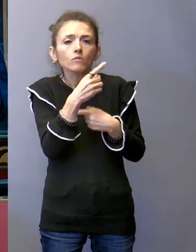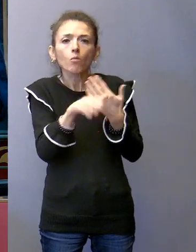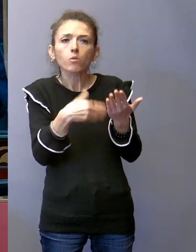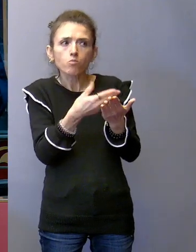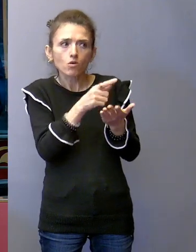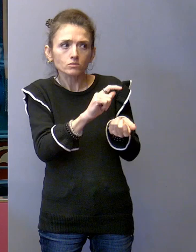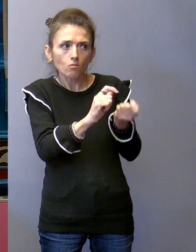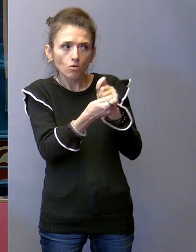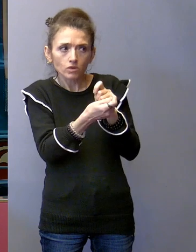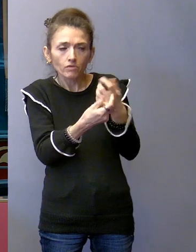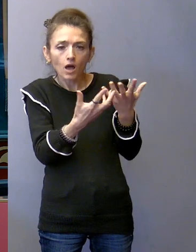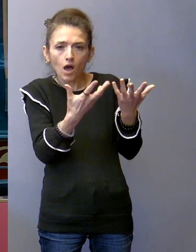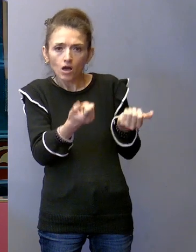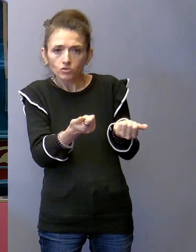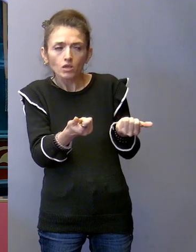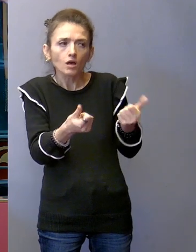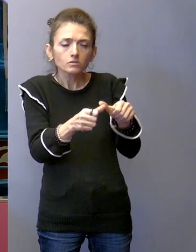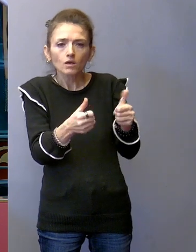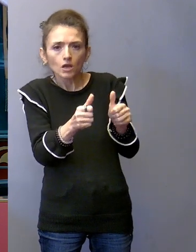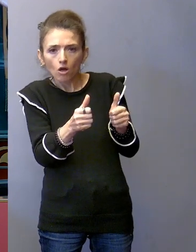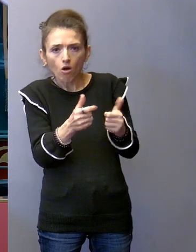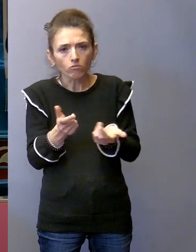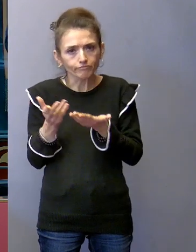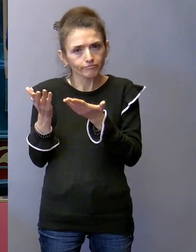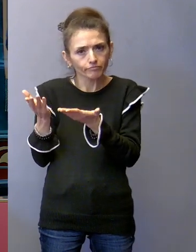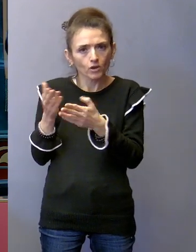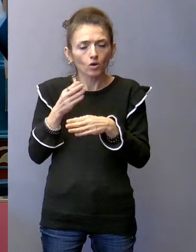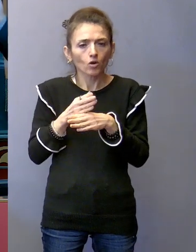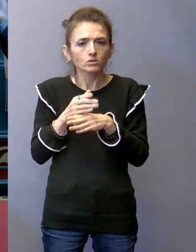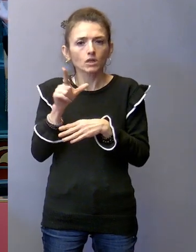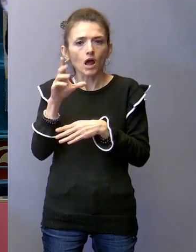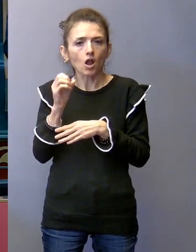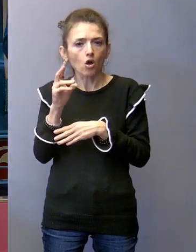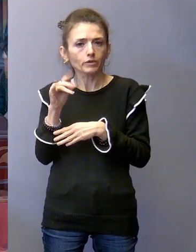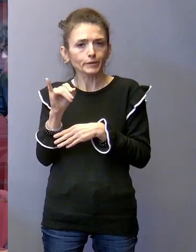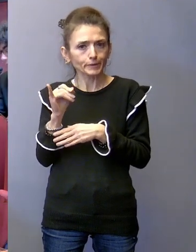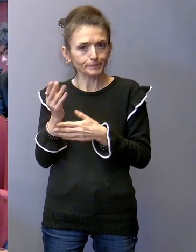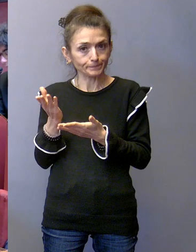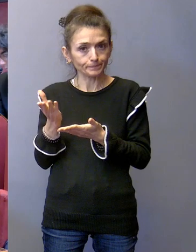possono essere accoglibili oppure no prego consiglierò Lodi